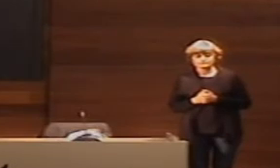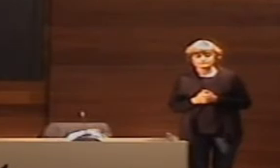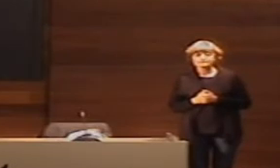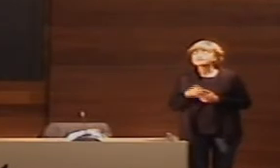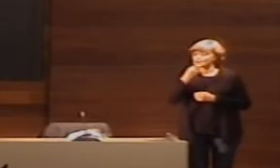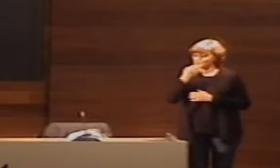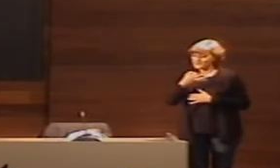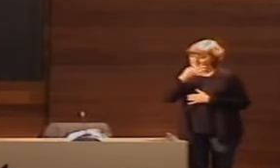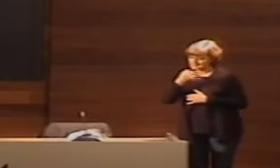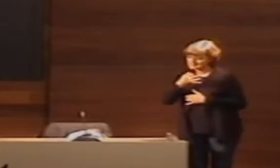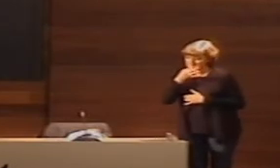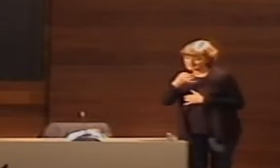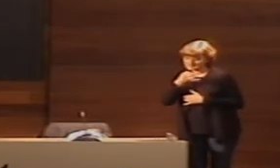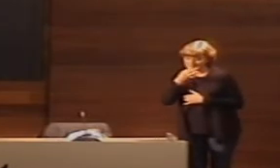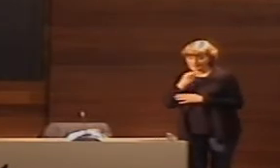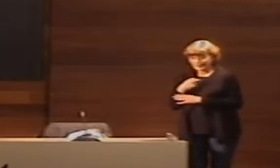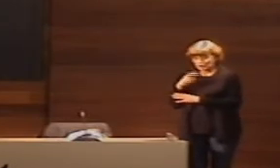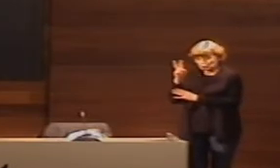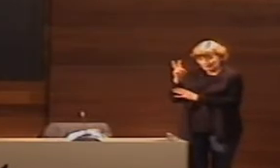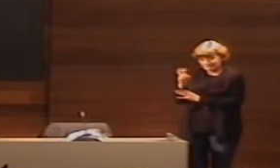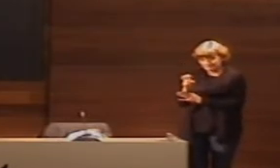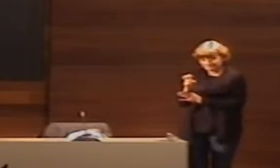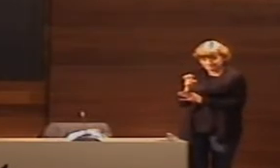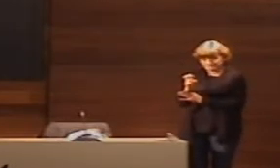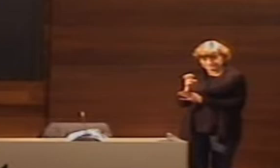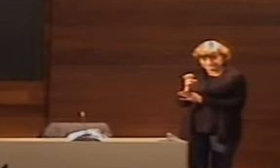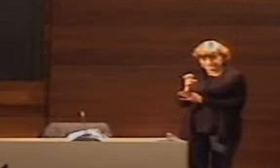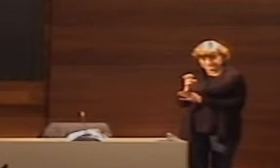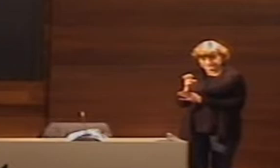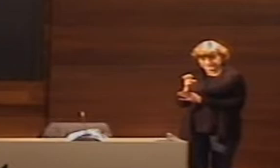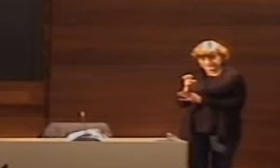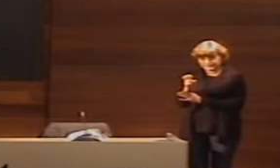A ver, buenas tardes. Yo he venido un poco tarde y no sé si han...